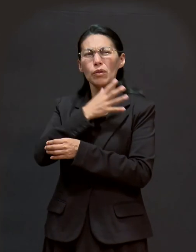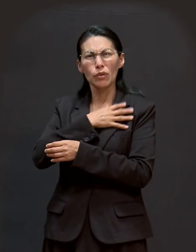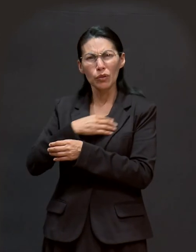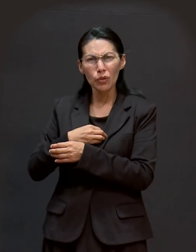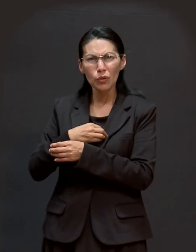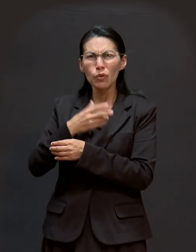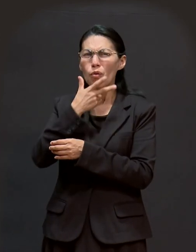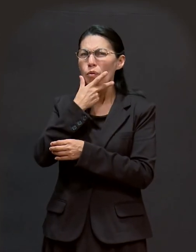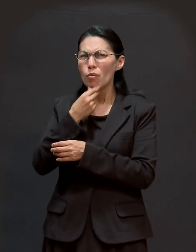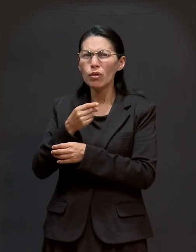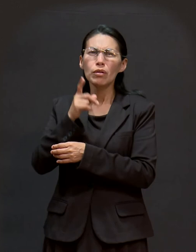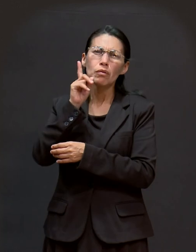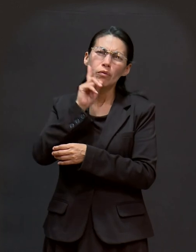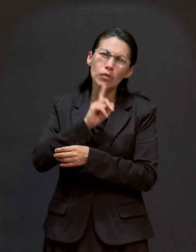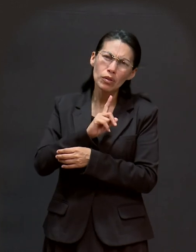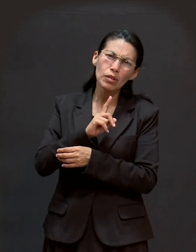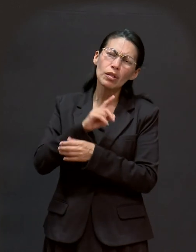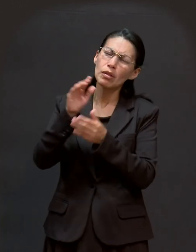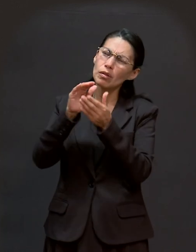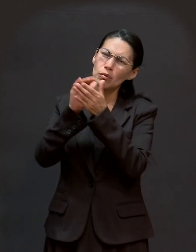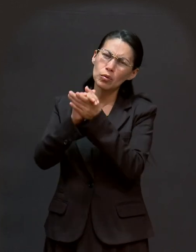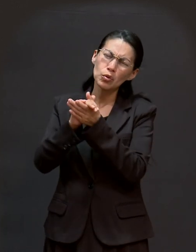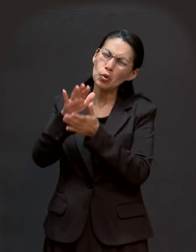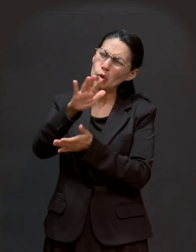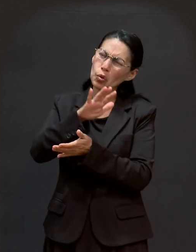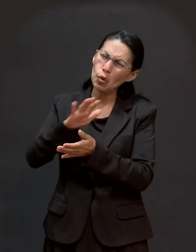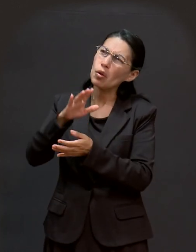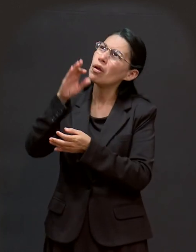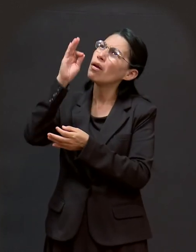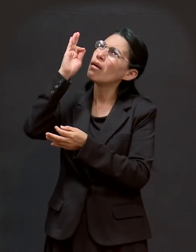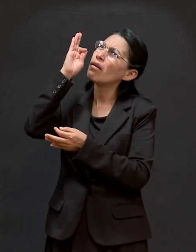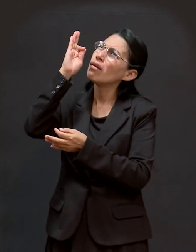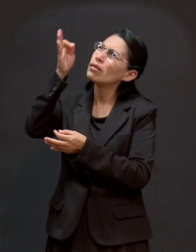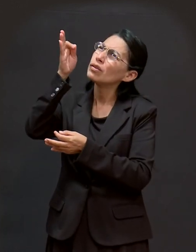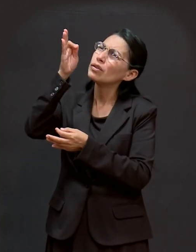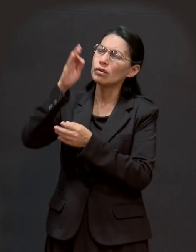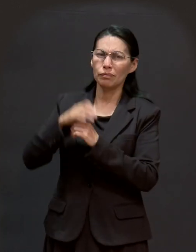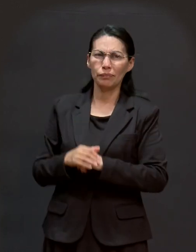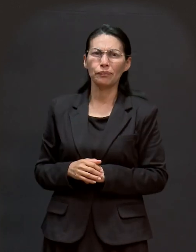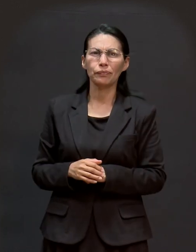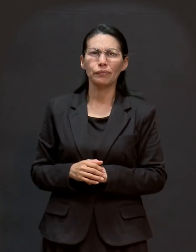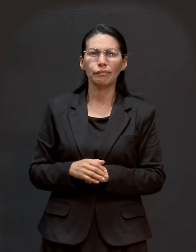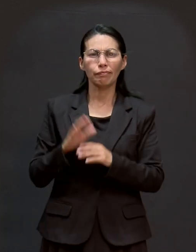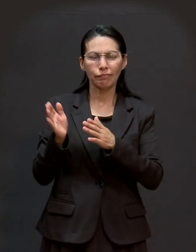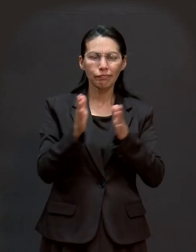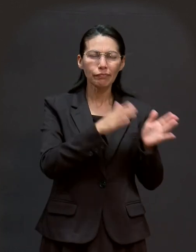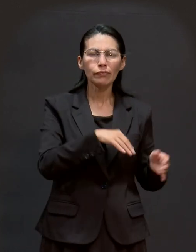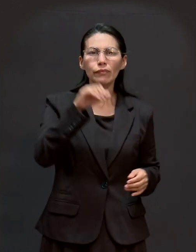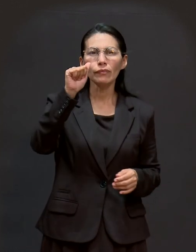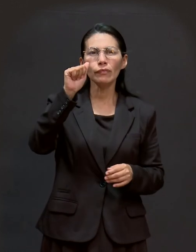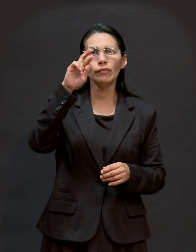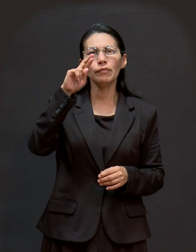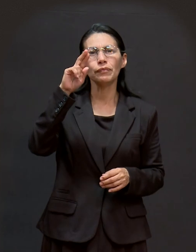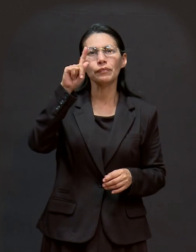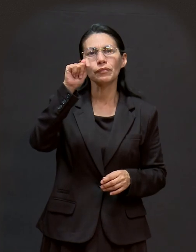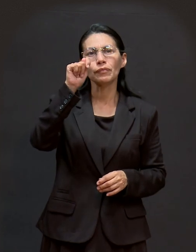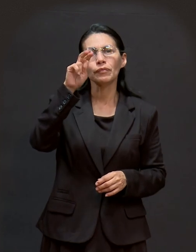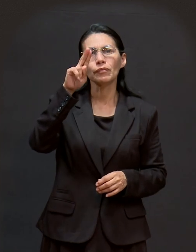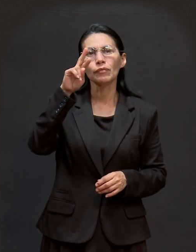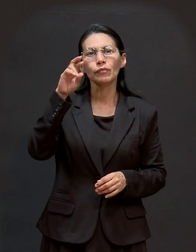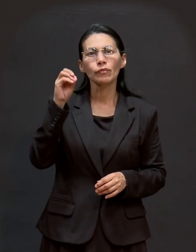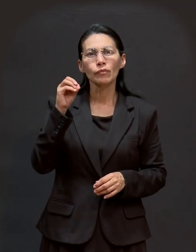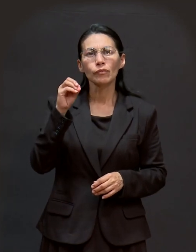y esposo para que acepten la palabra de dios amén arturo ramón buenas noches